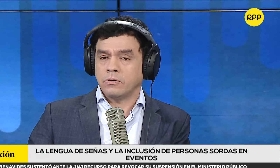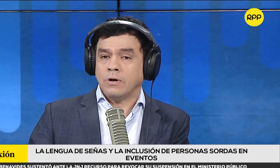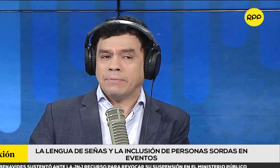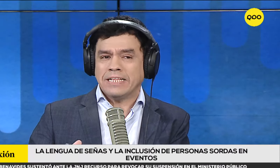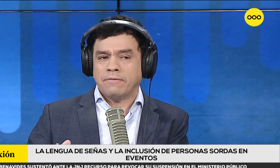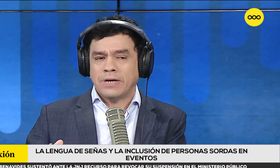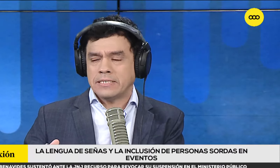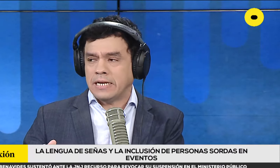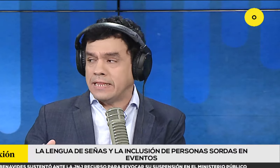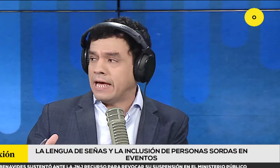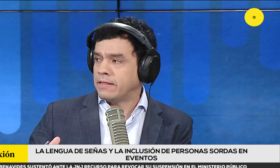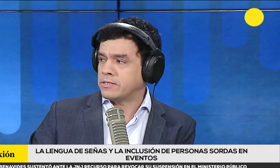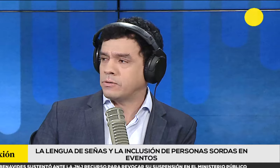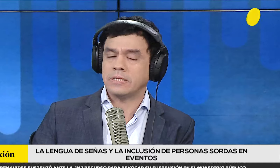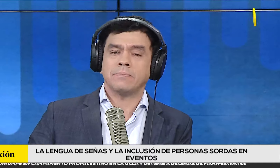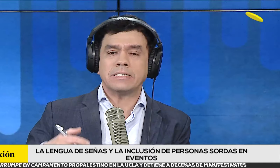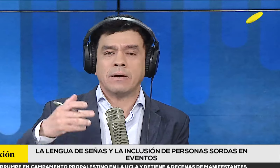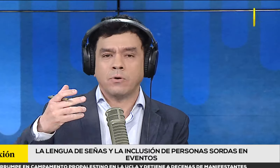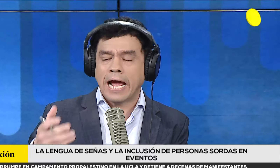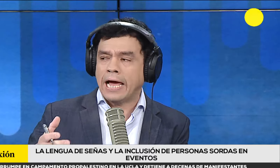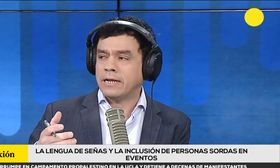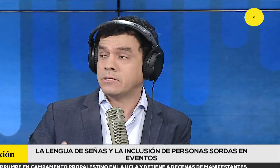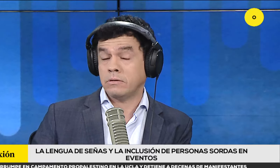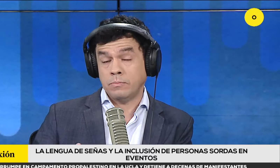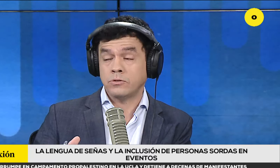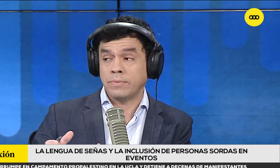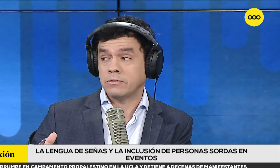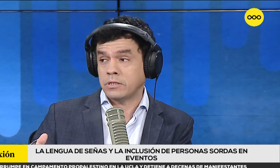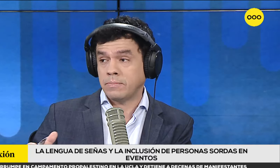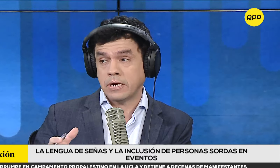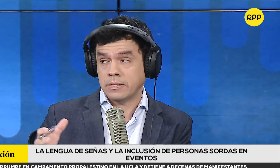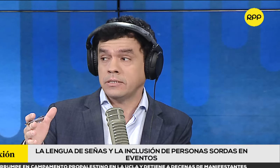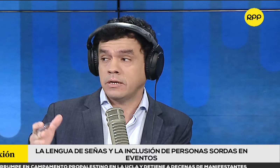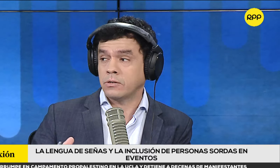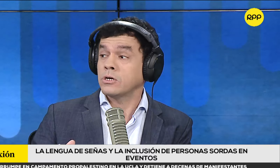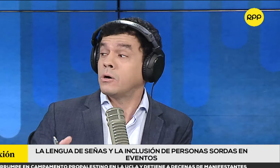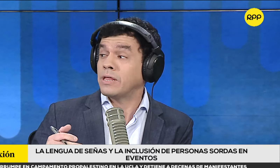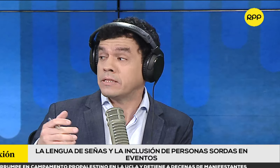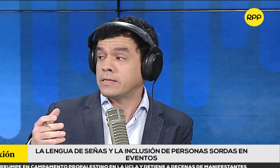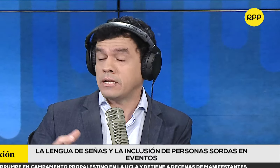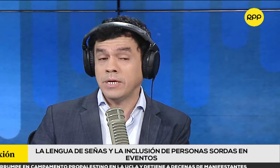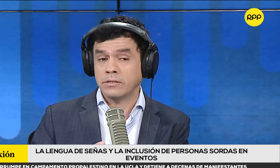o no le brinda facilidades, ¿no? En temas laborales y mucho menos en temas artísticos o de entretenimiento.